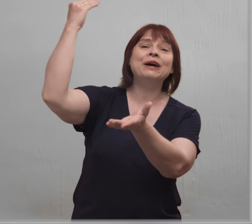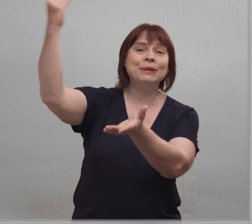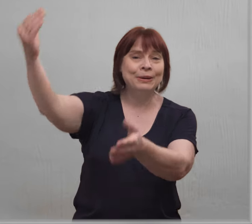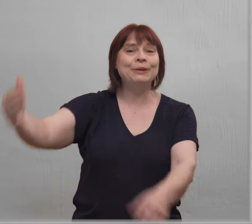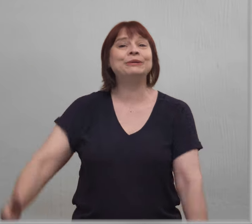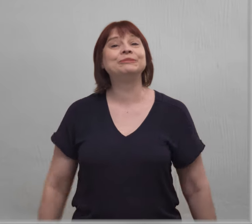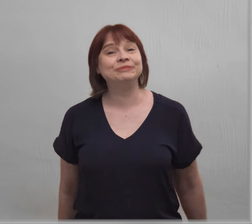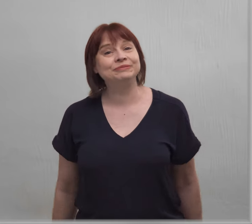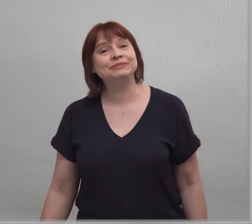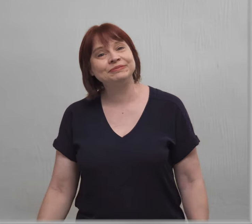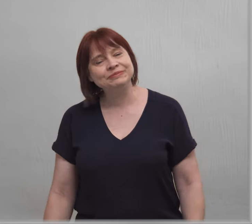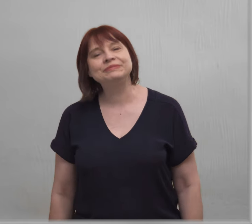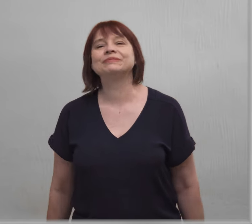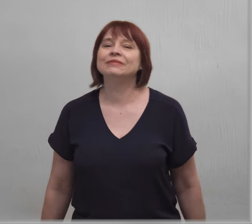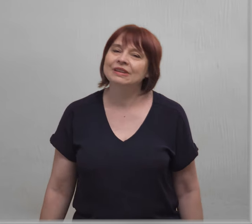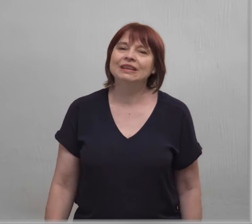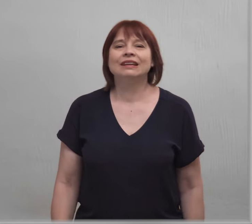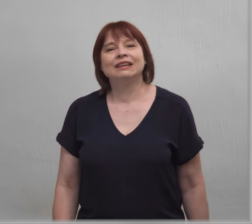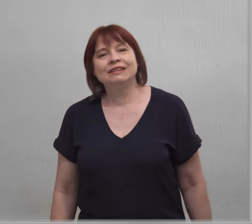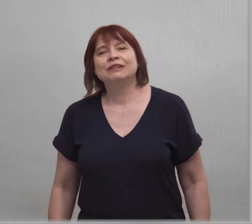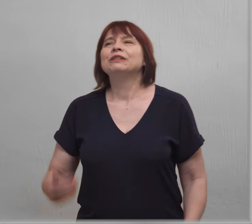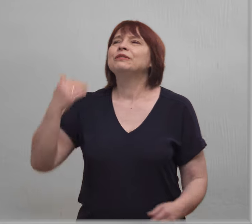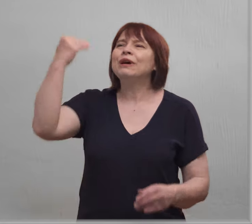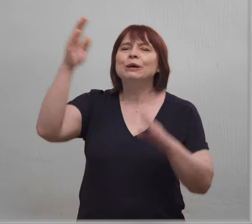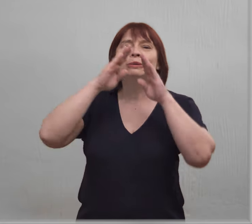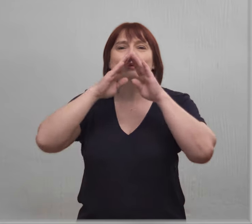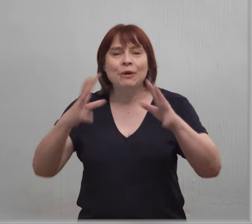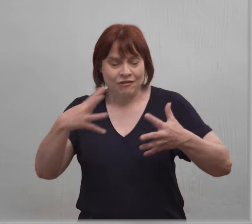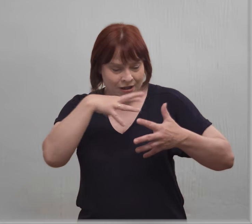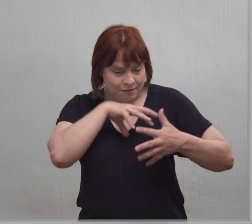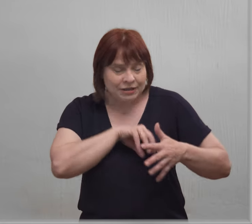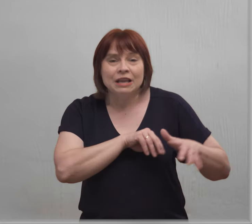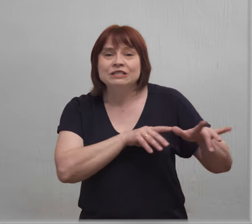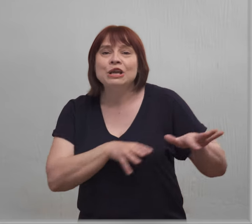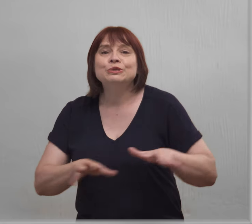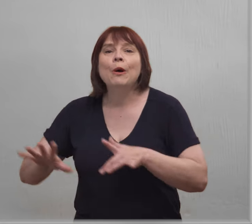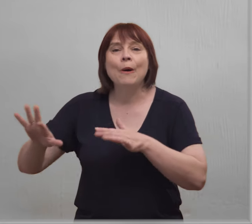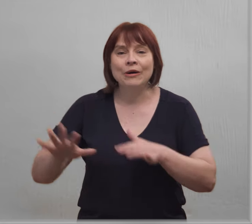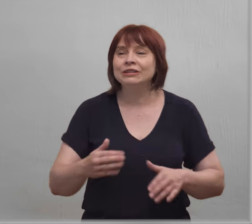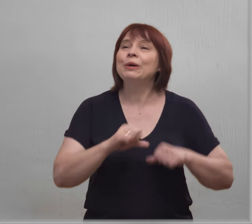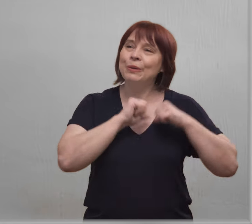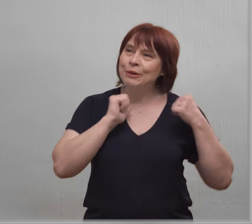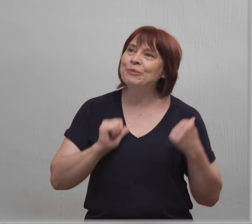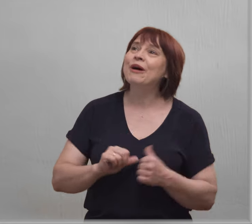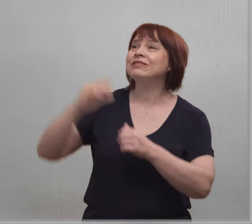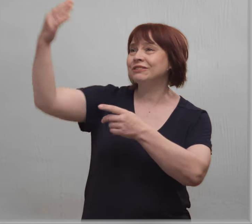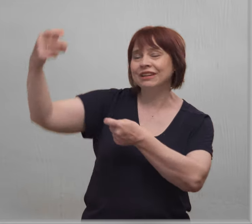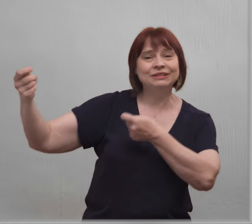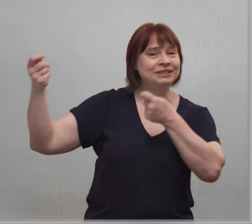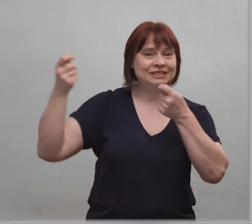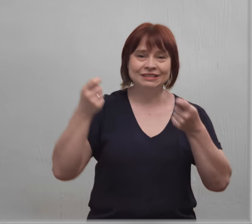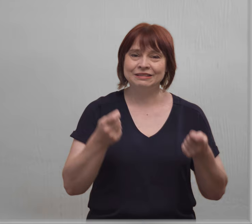присутствие твое. Я так хочу, Иисус, твой дух во мне течет, любовь свою несет.